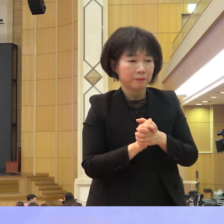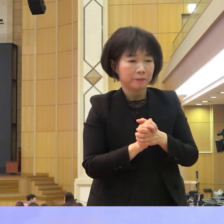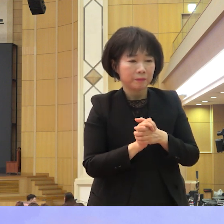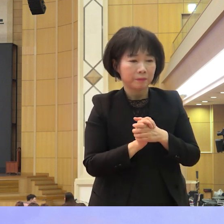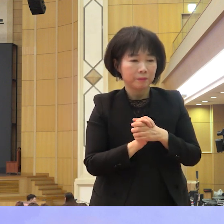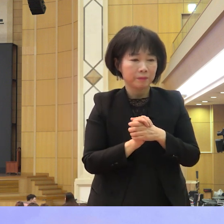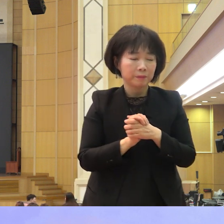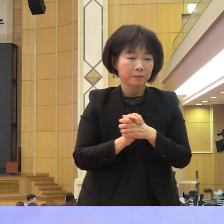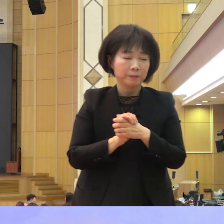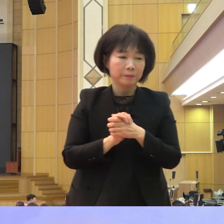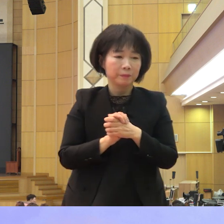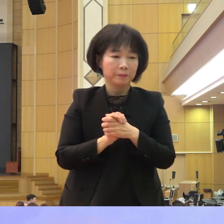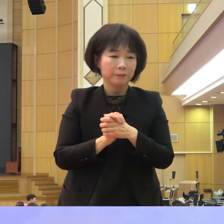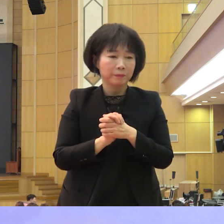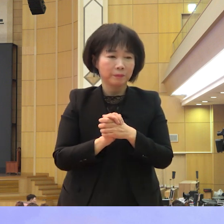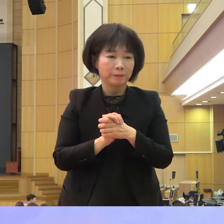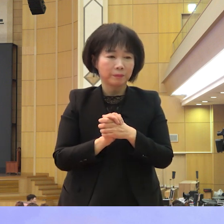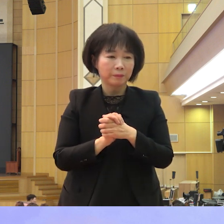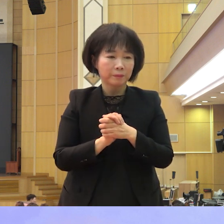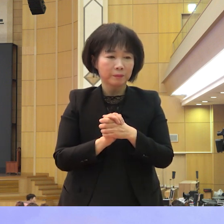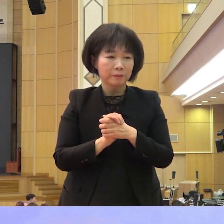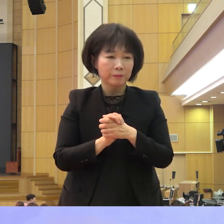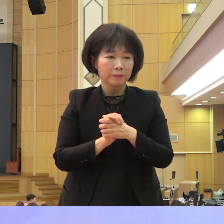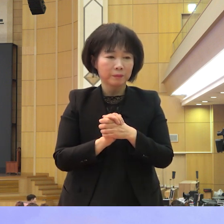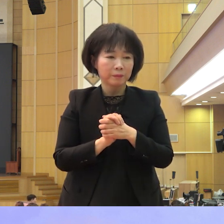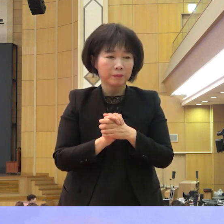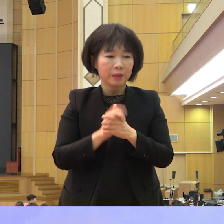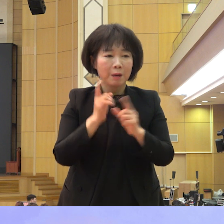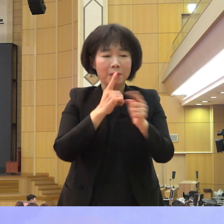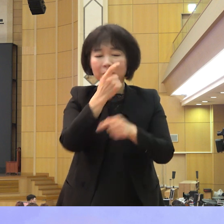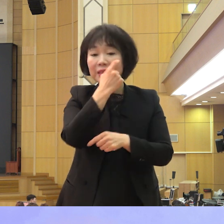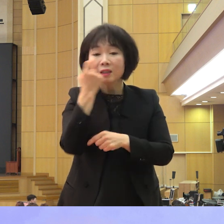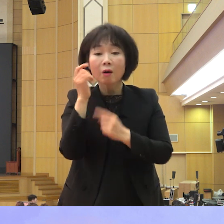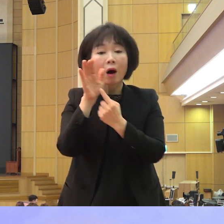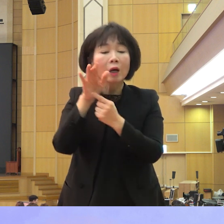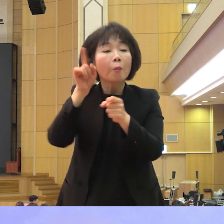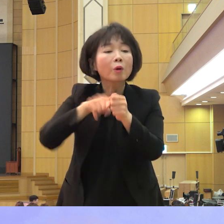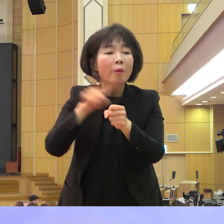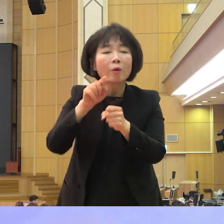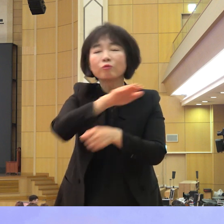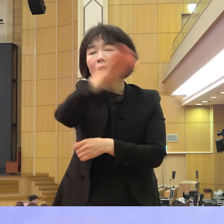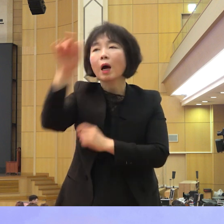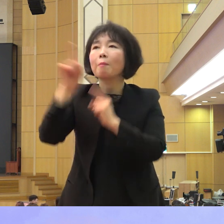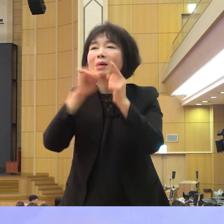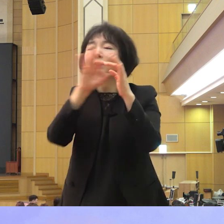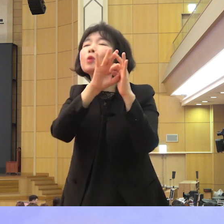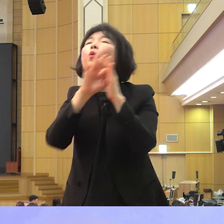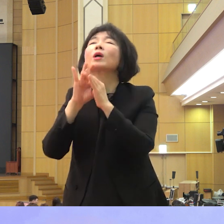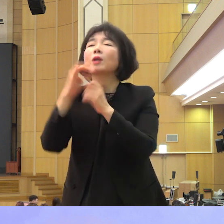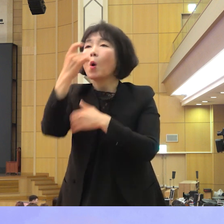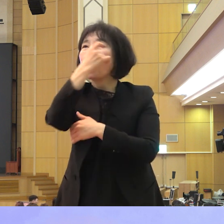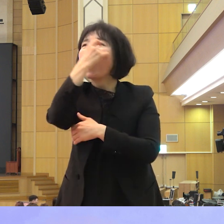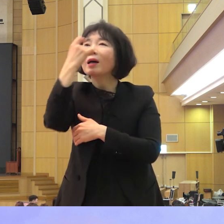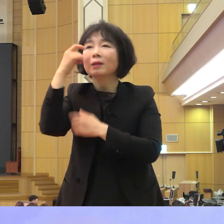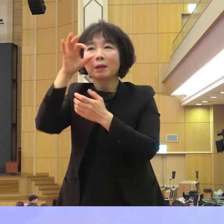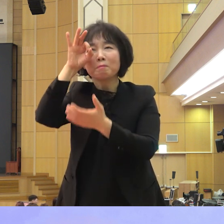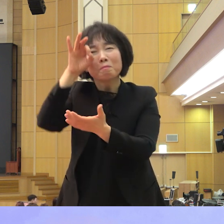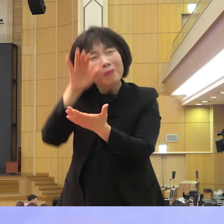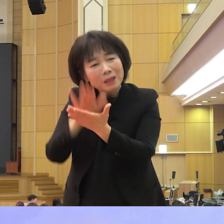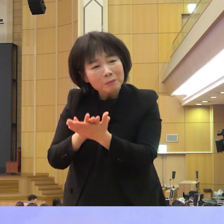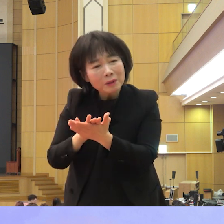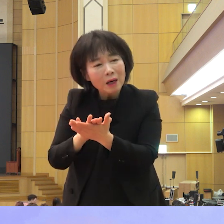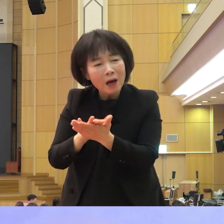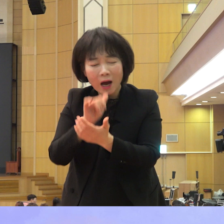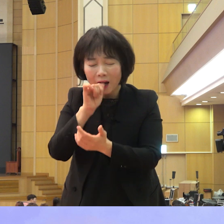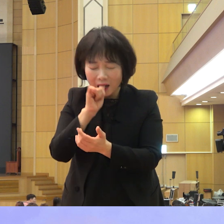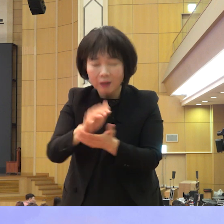말하고 있고 기록되어 있고 증거하고 있는지 우리는 말씀을 통해서 확인하였습니다.